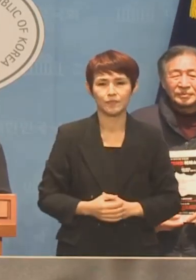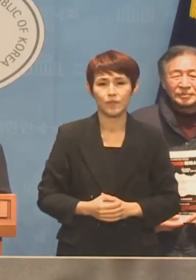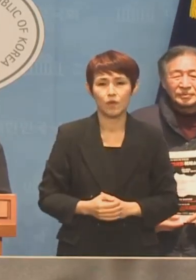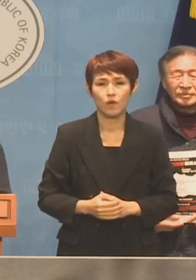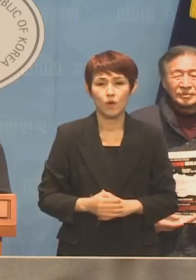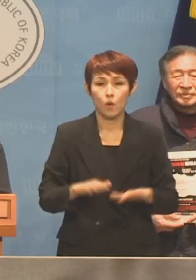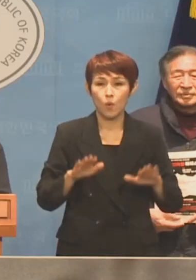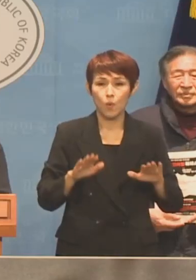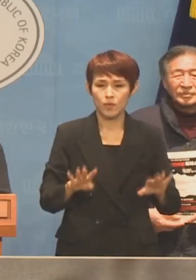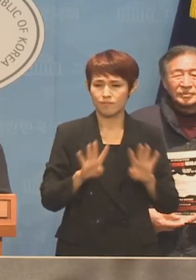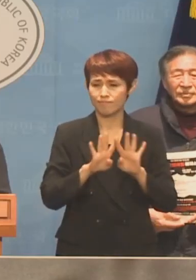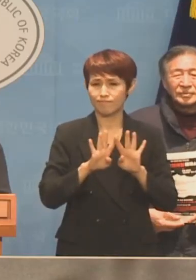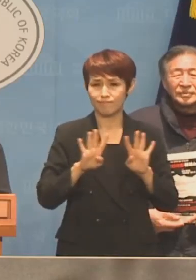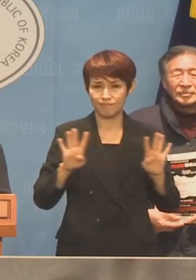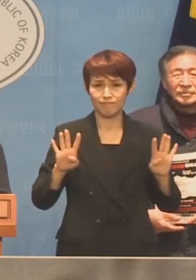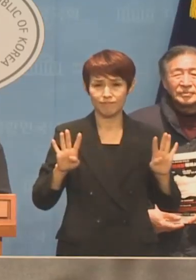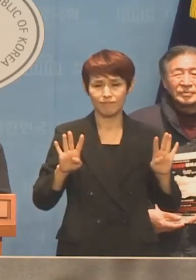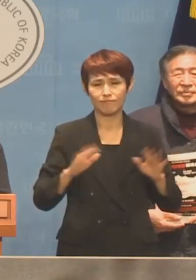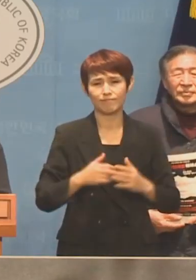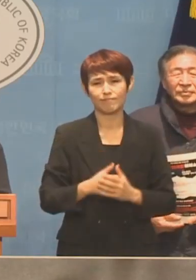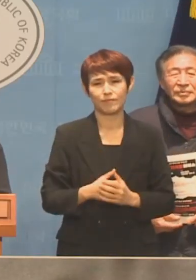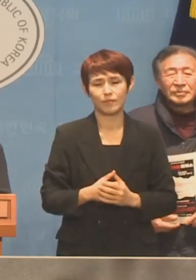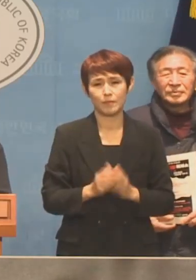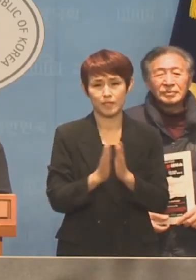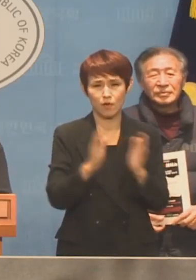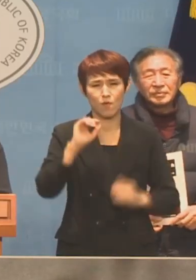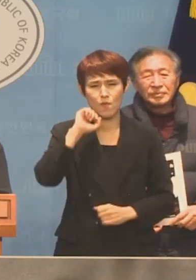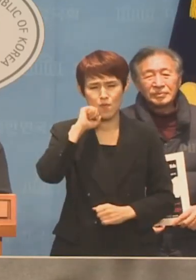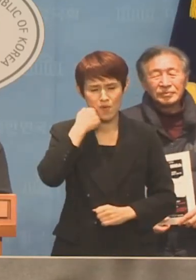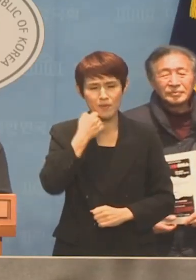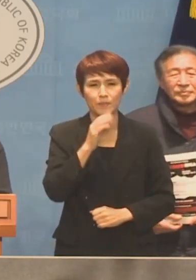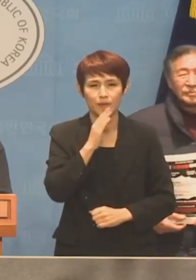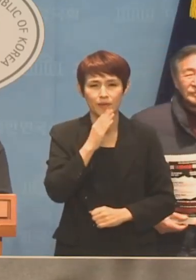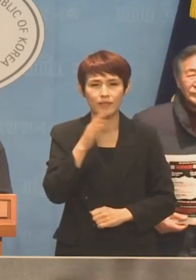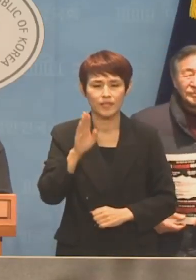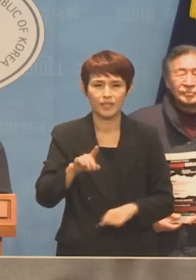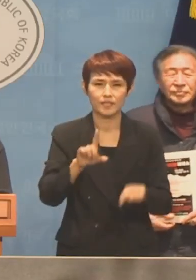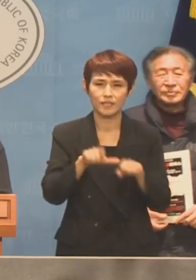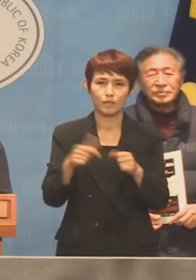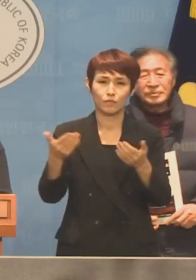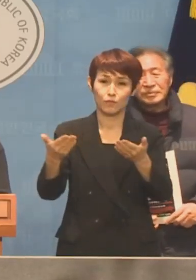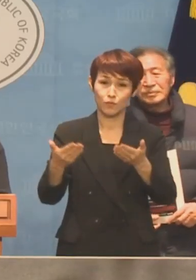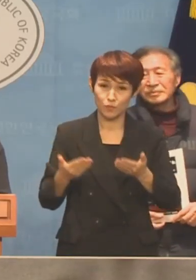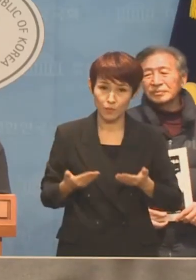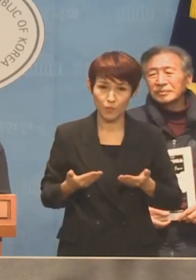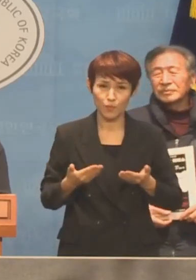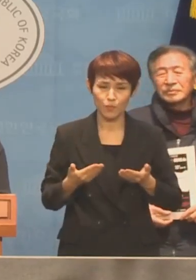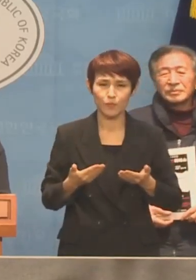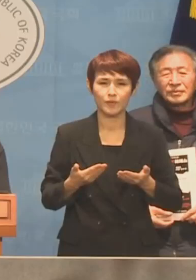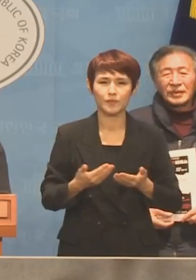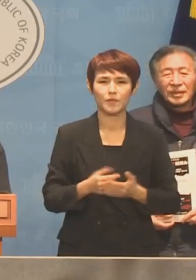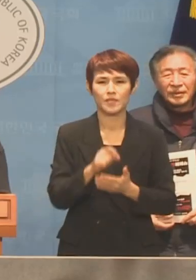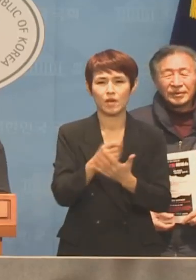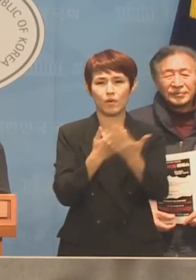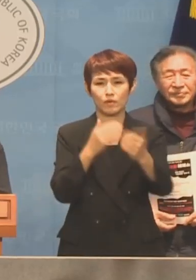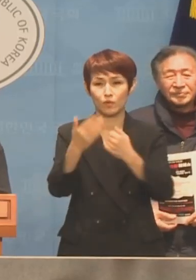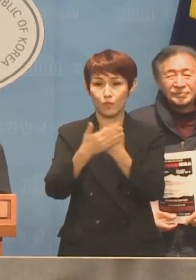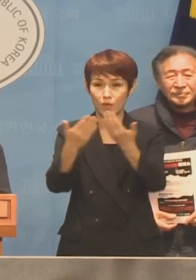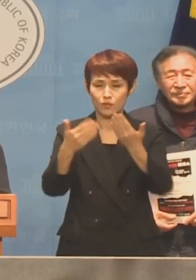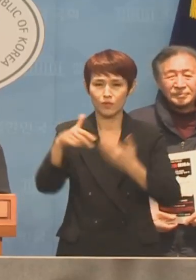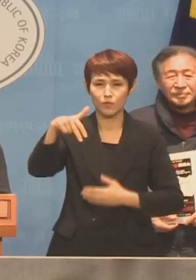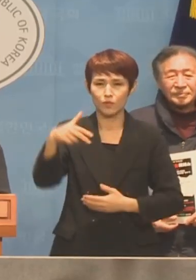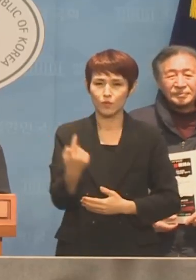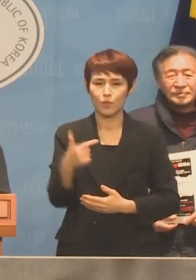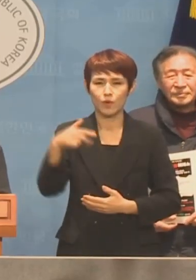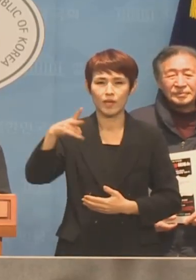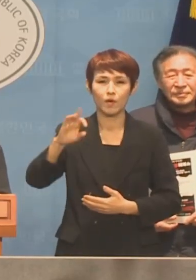이 자리를 열기까지 좀 어려웠었는데요. 이렇게 시간과 품을 내어주셔서 이렇게 기자회견을 열게 해주신 조계원